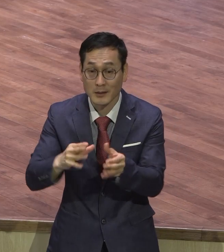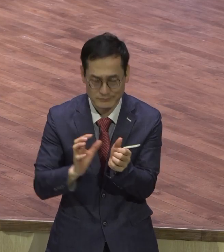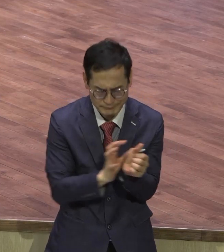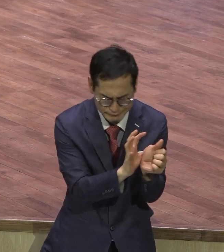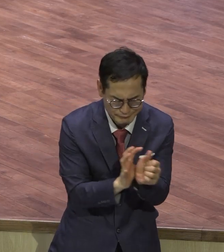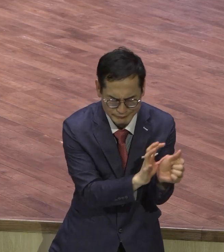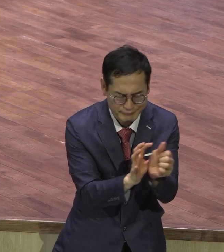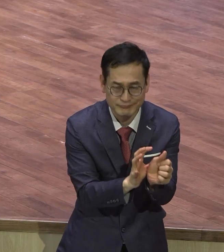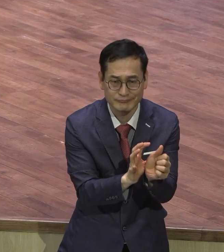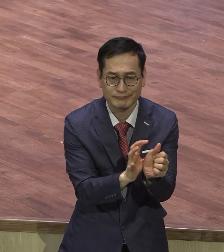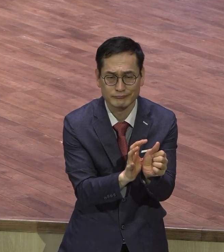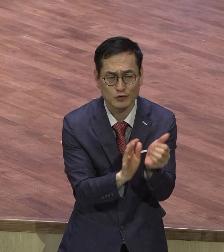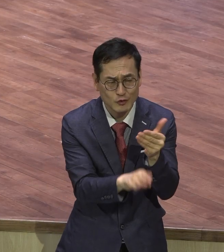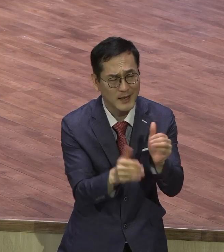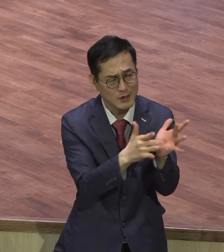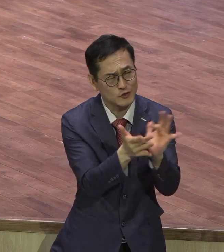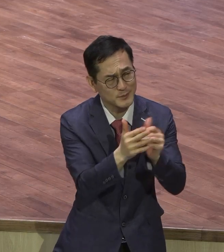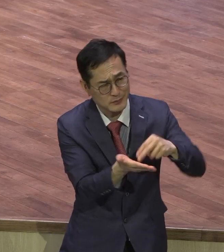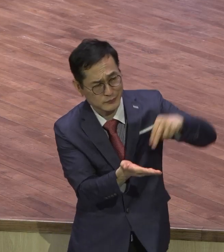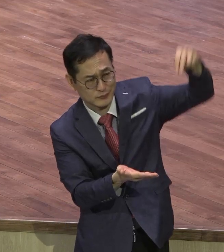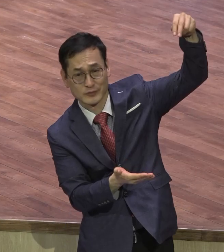딱 3년하고 사도 됐어요.